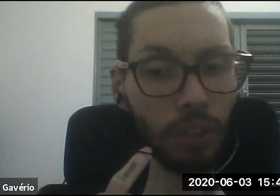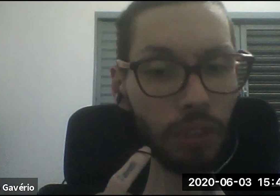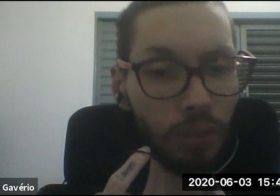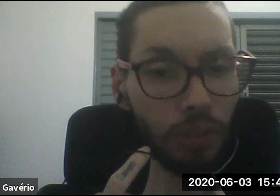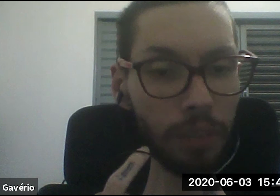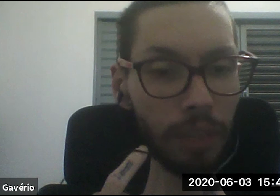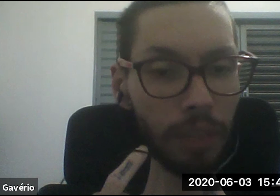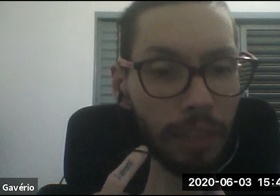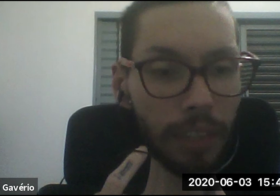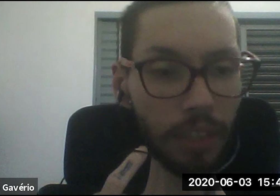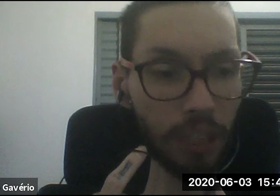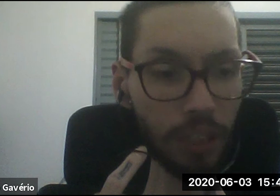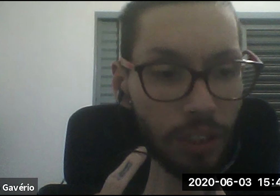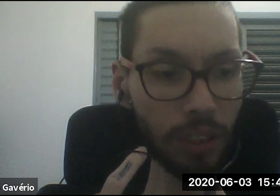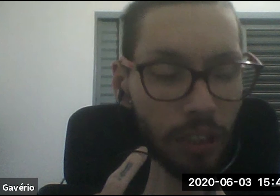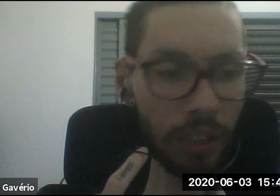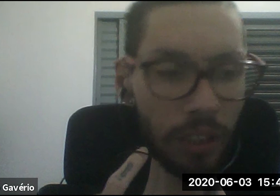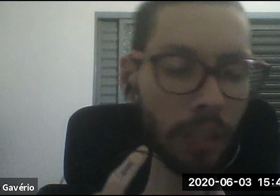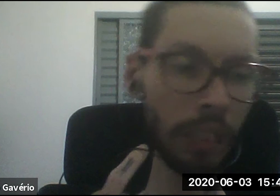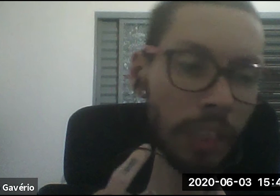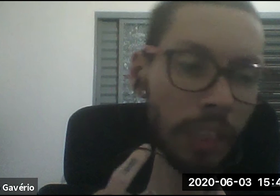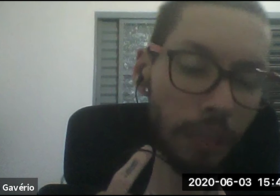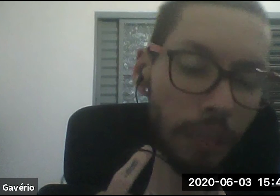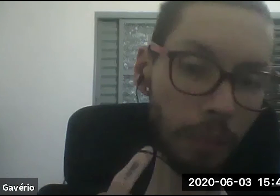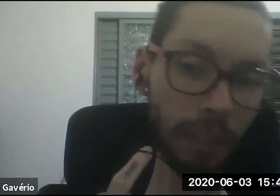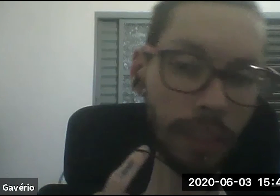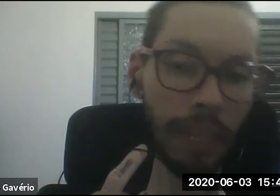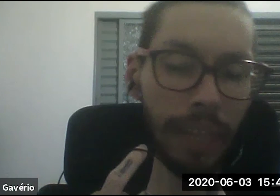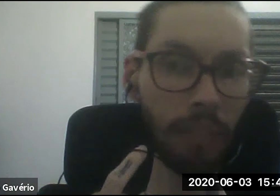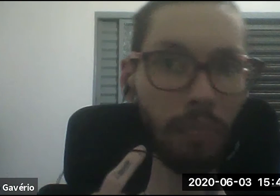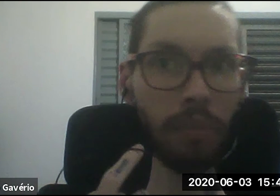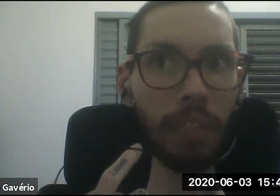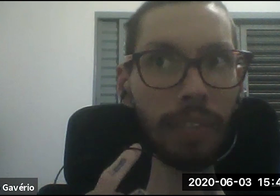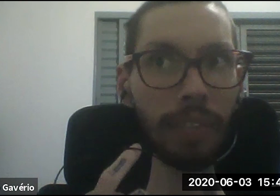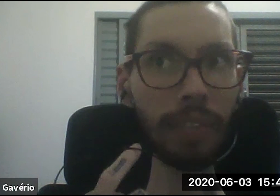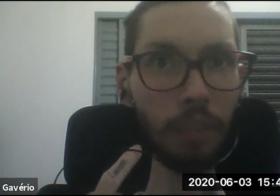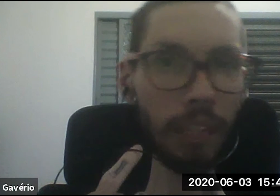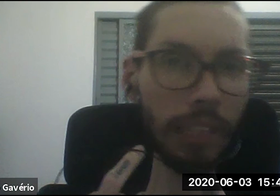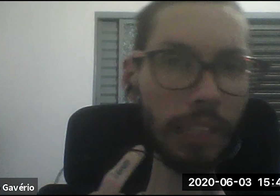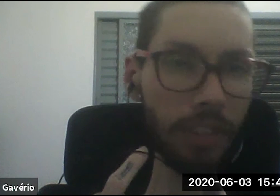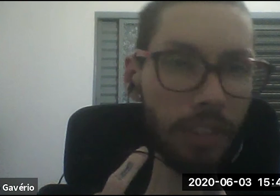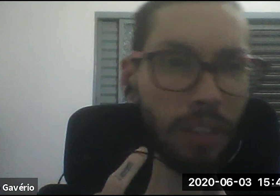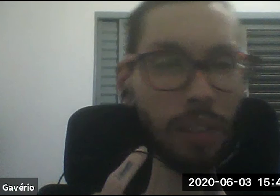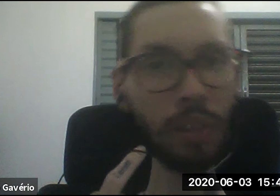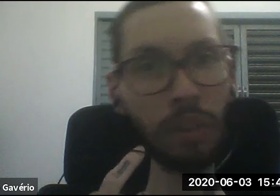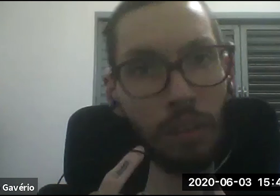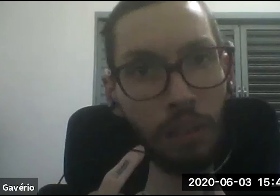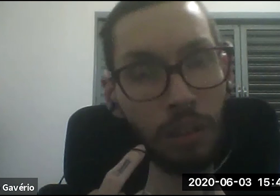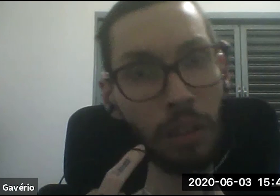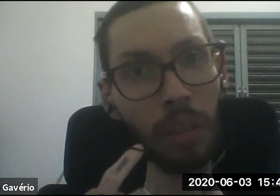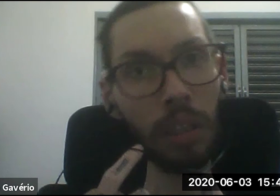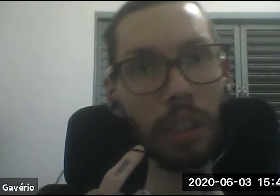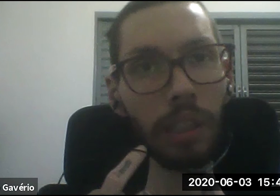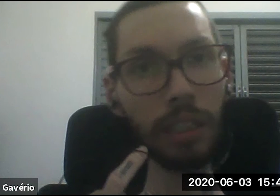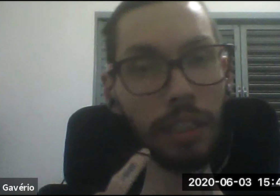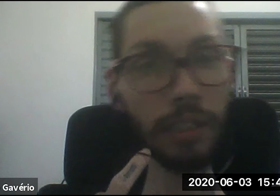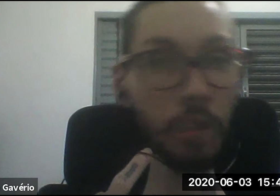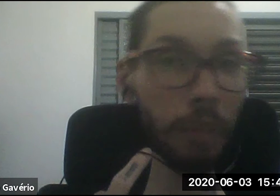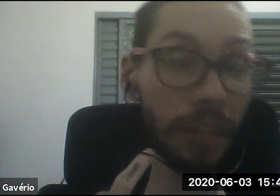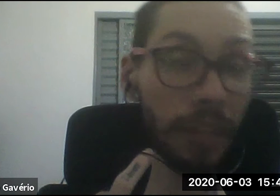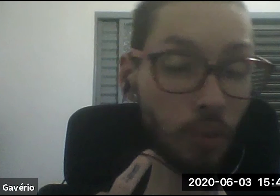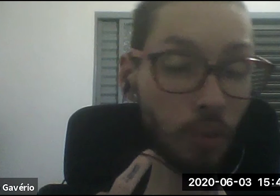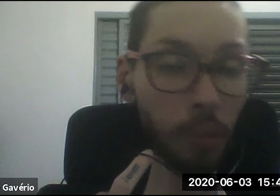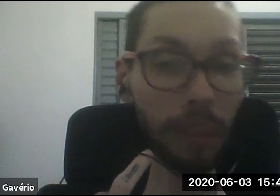no sentido de que parece que a gente tem experimentado nessa temporalidade e